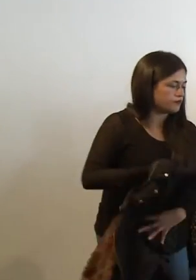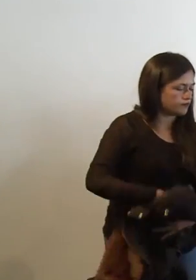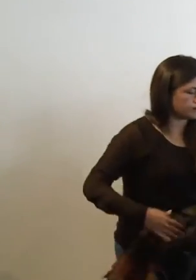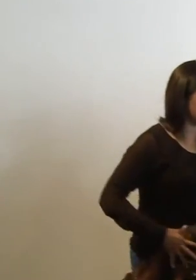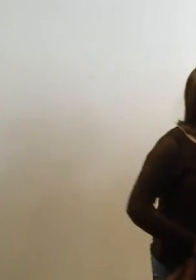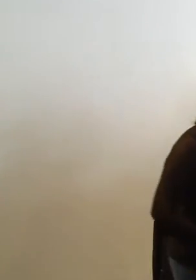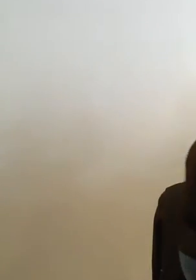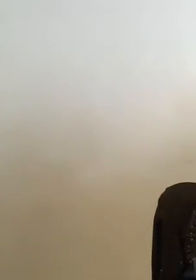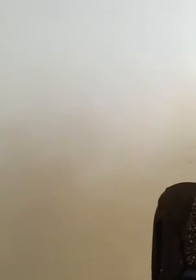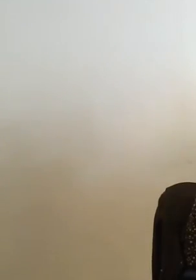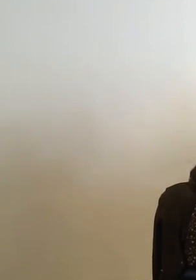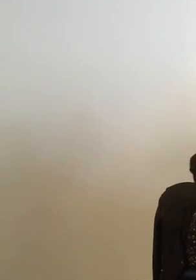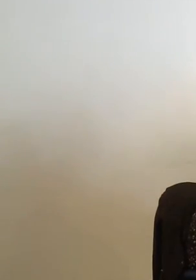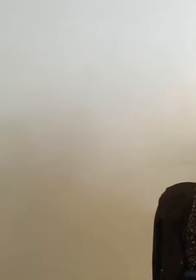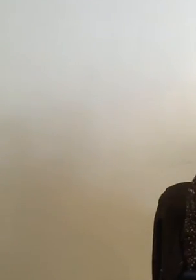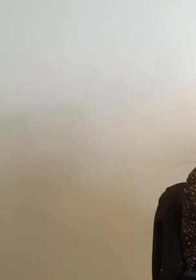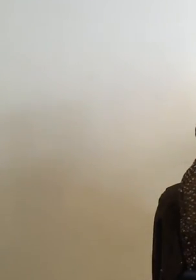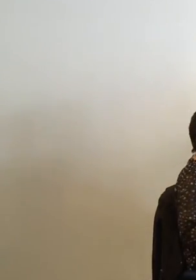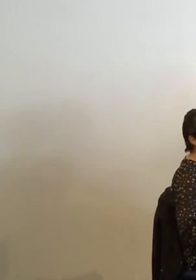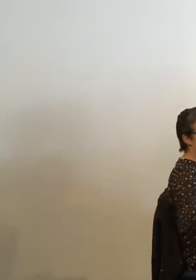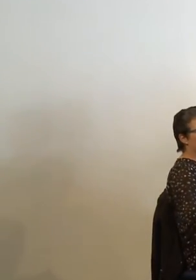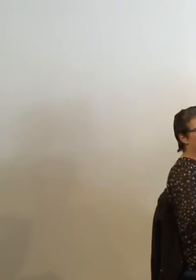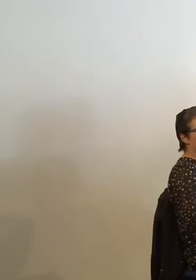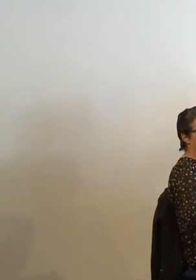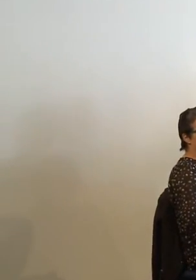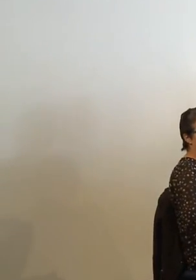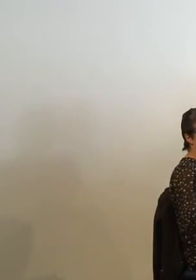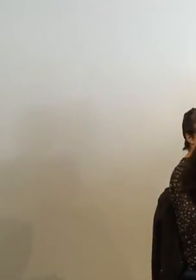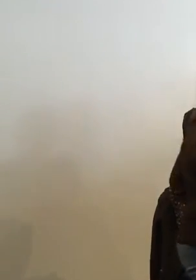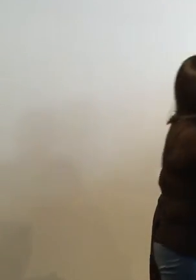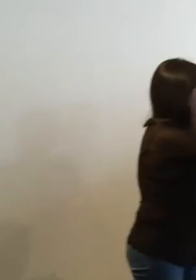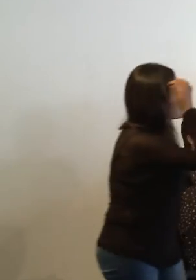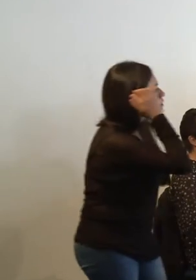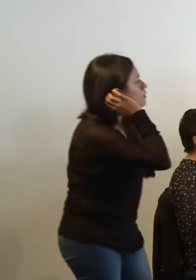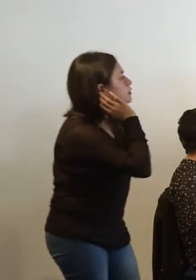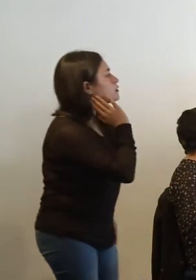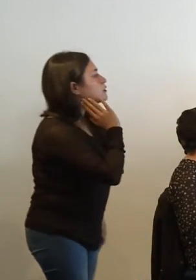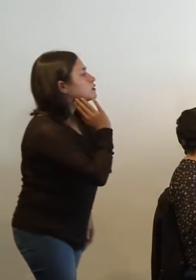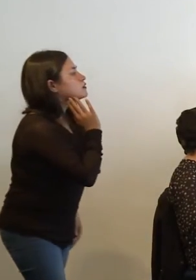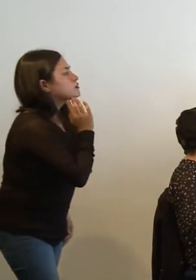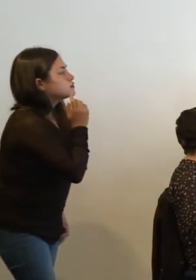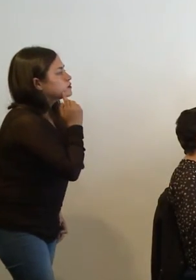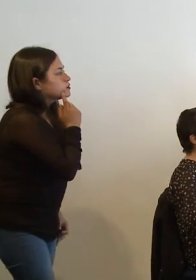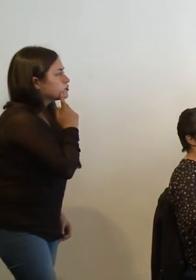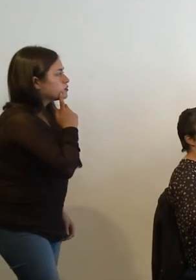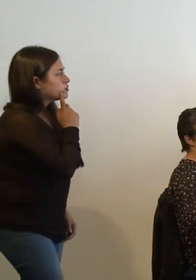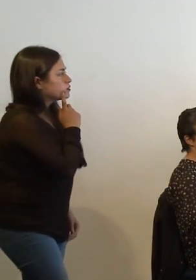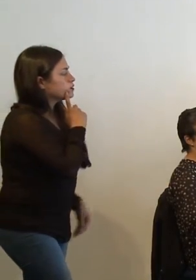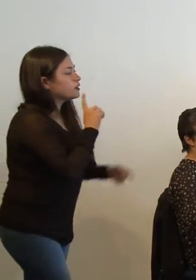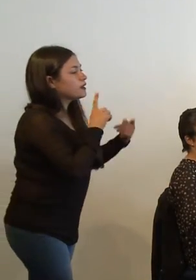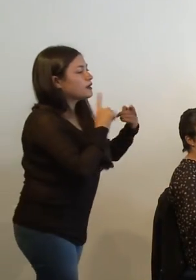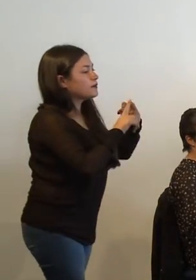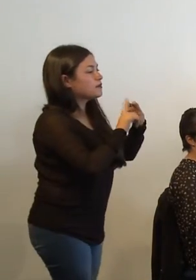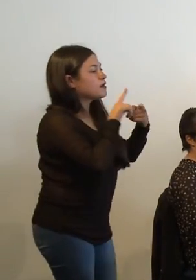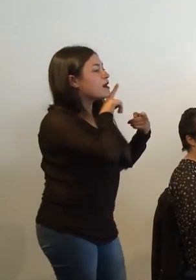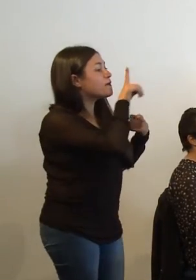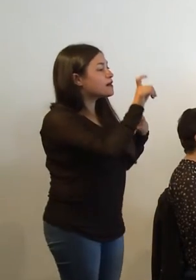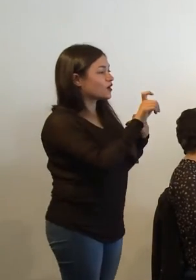¿Qué potencialidades, emergencias, responsabilidades y retos? ¿De hecho qué hacemos,